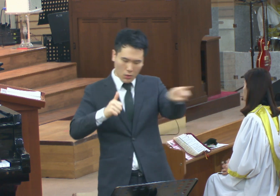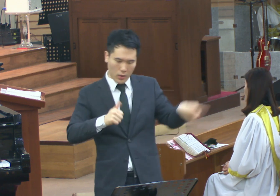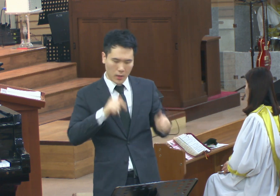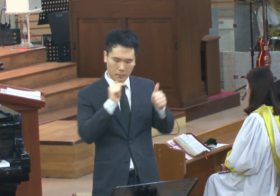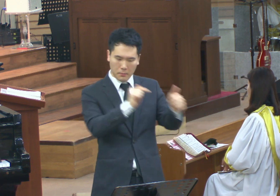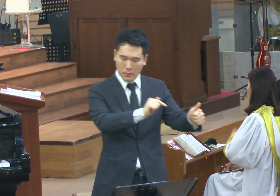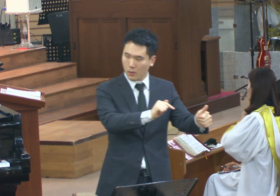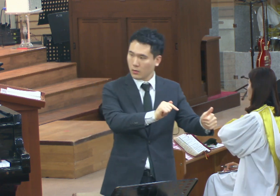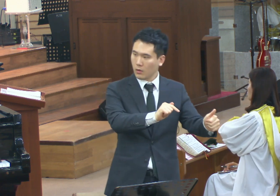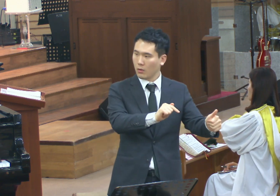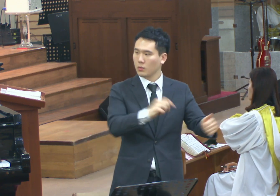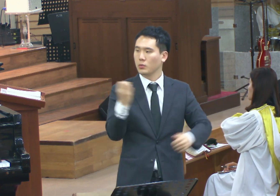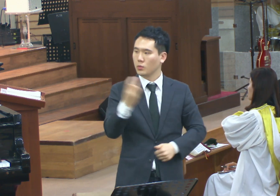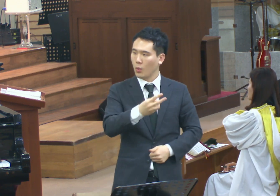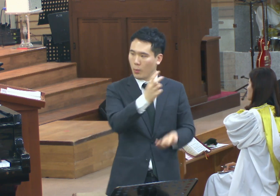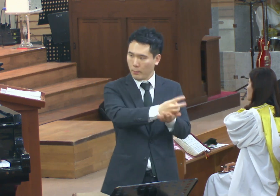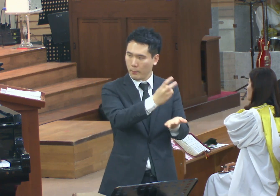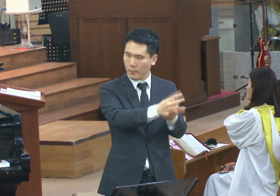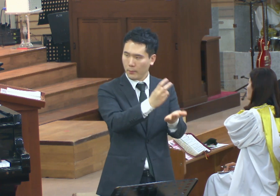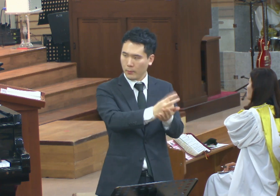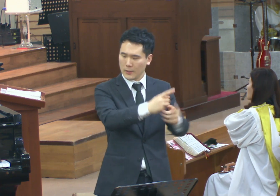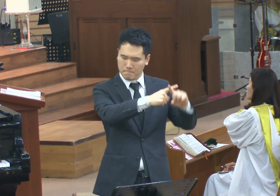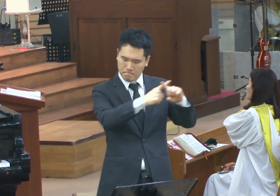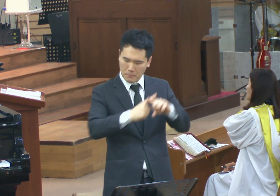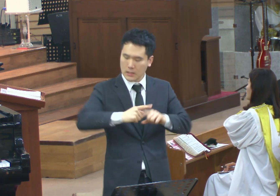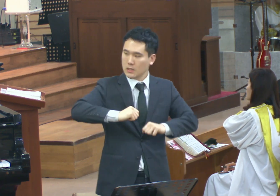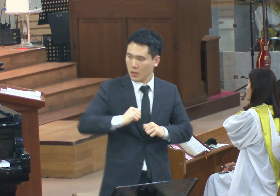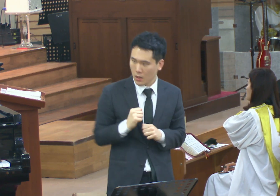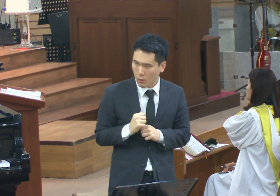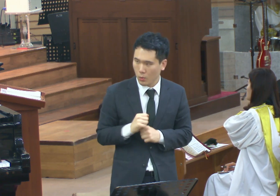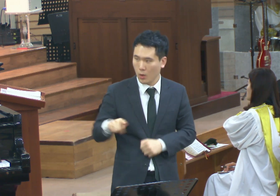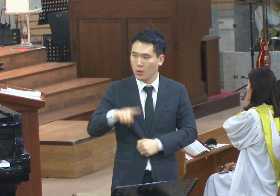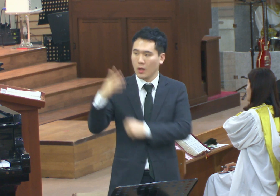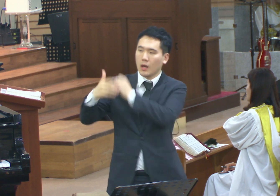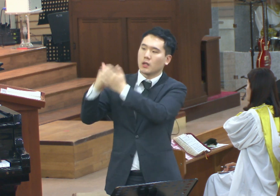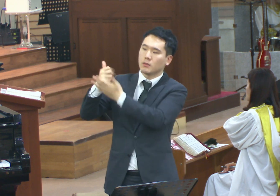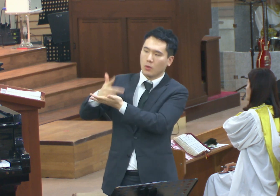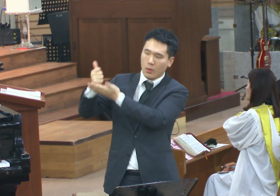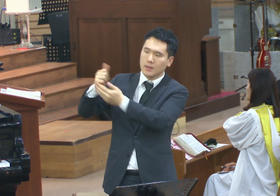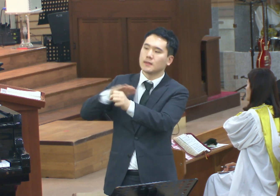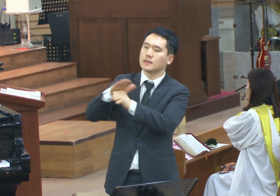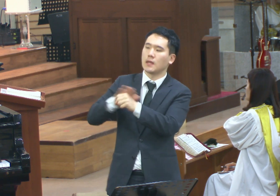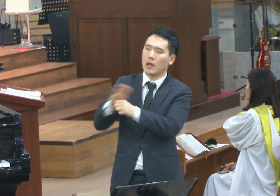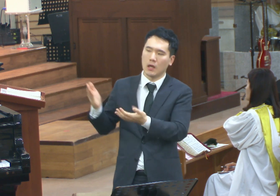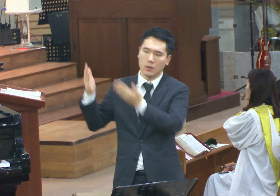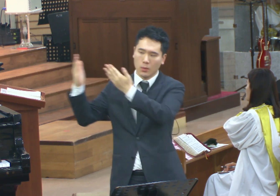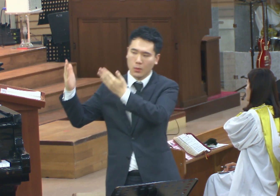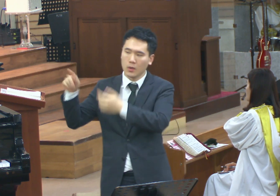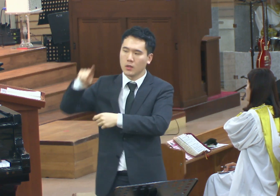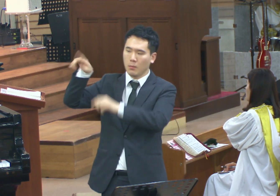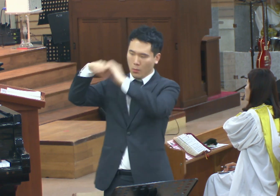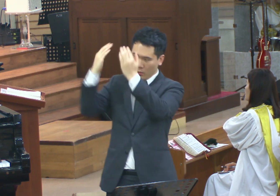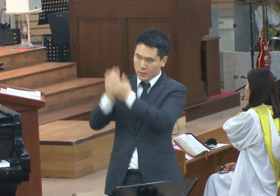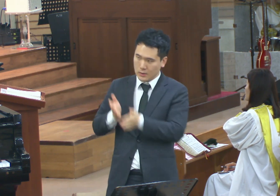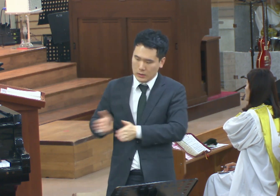명령한 명령과 율법을 반드시 행하여 너희 하나님 여호와를 사랑하고 그의 모든 길로 행하며 그의